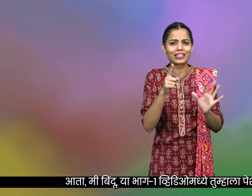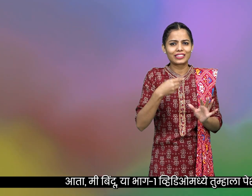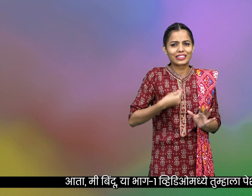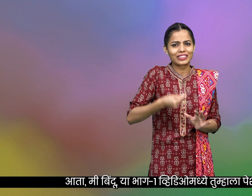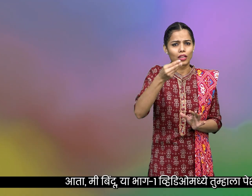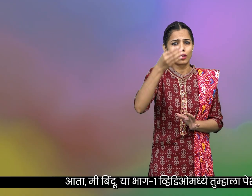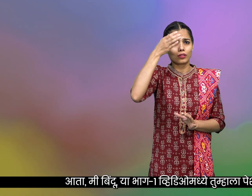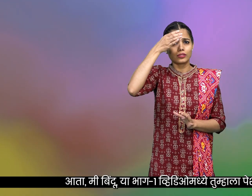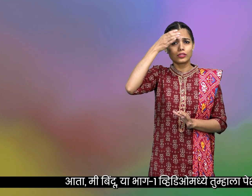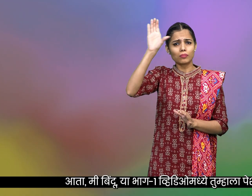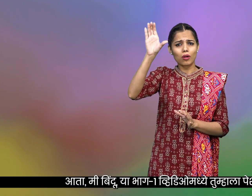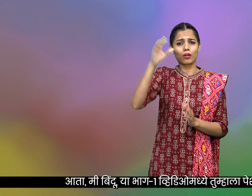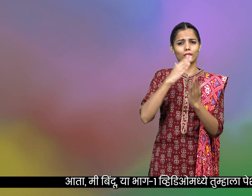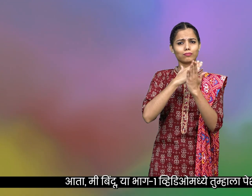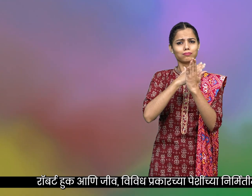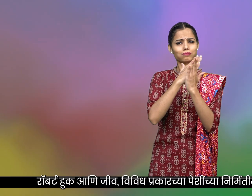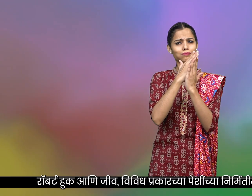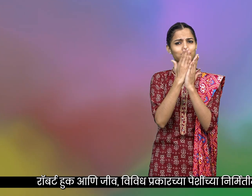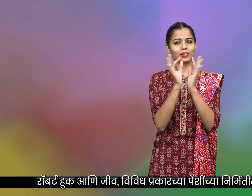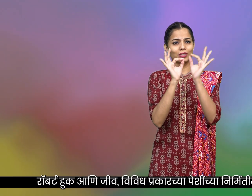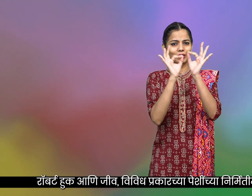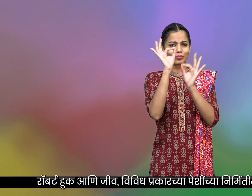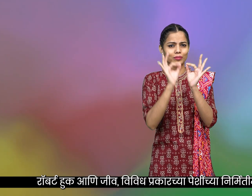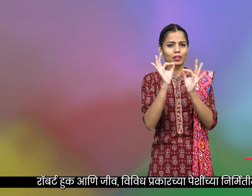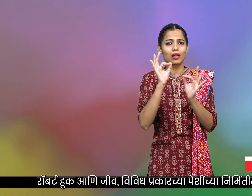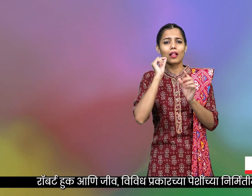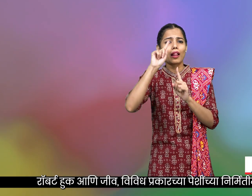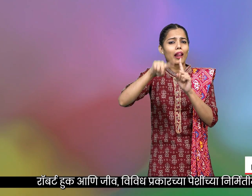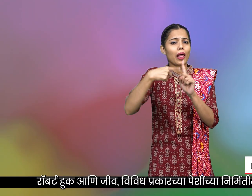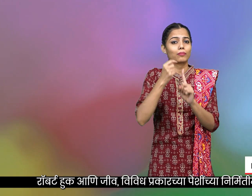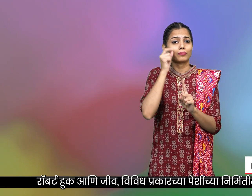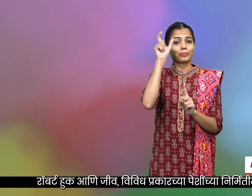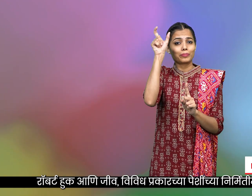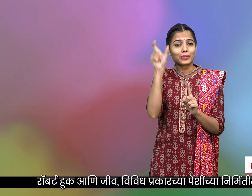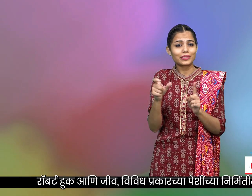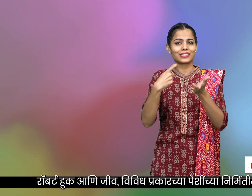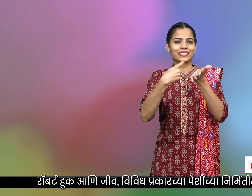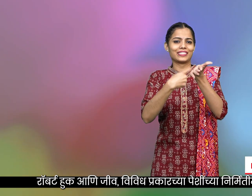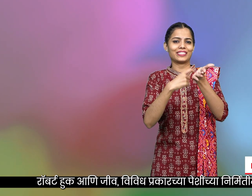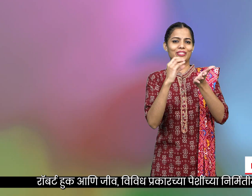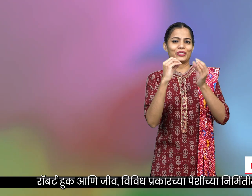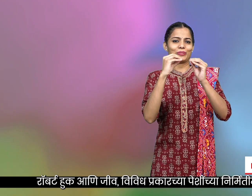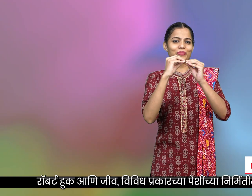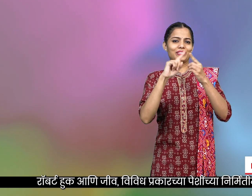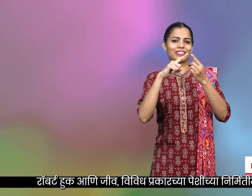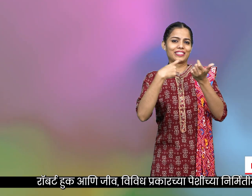व्हिडिओमध्ये तुम्हाला पेशींचे घटक, रॉबर्ट हुक आणि जीव, विविध प्रकारचे पेशींच्या